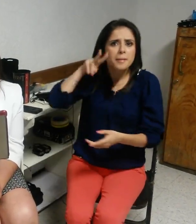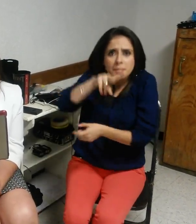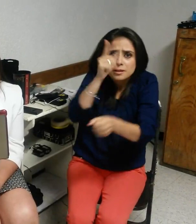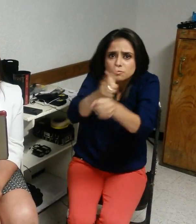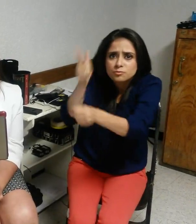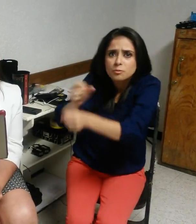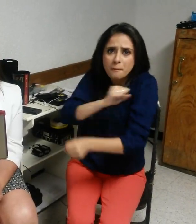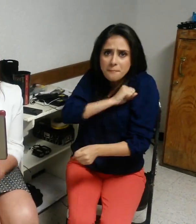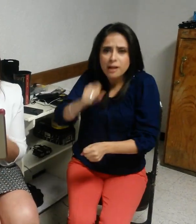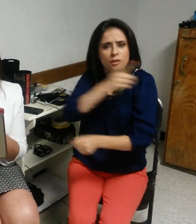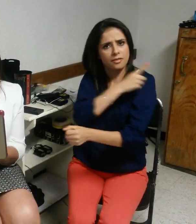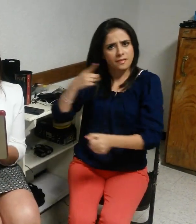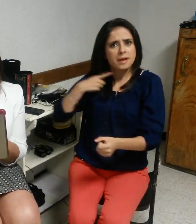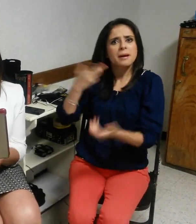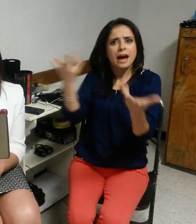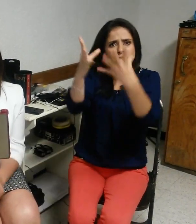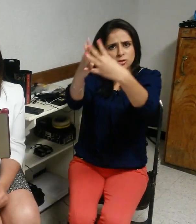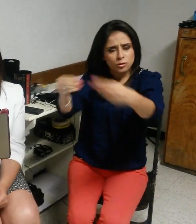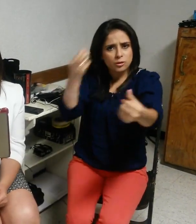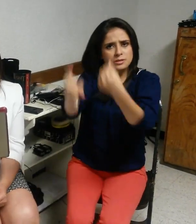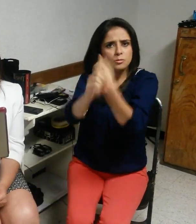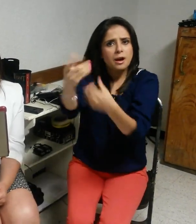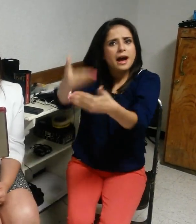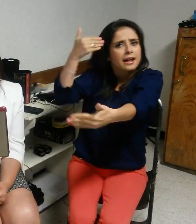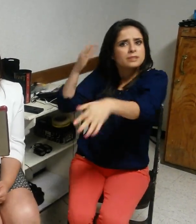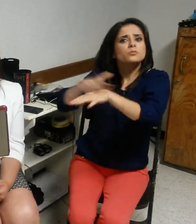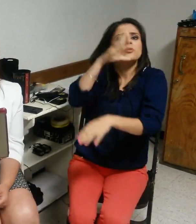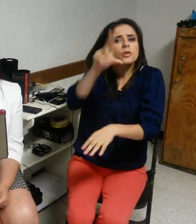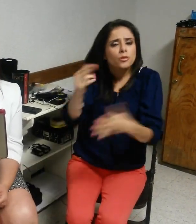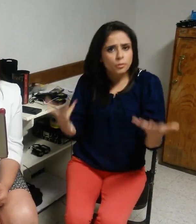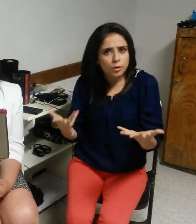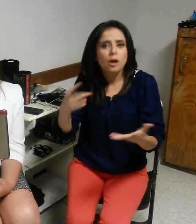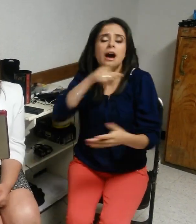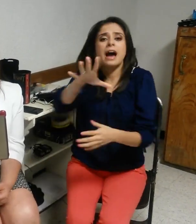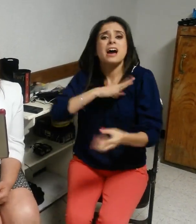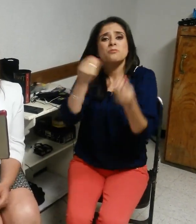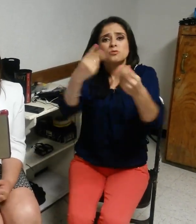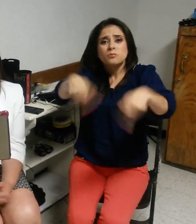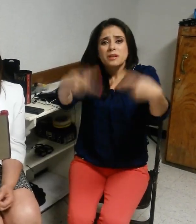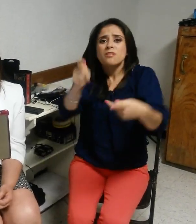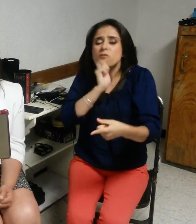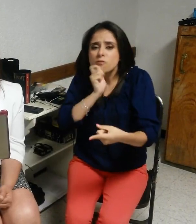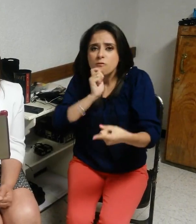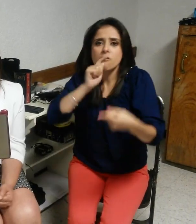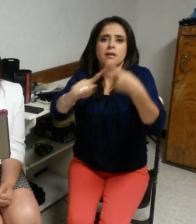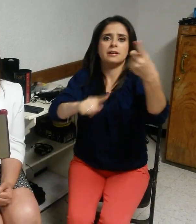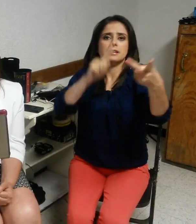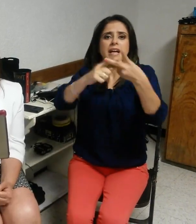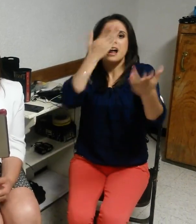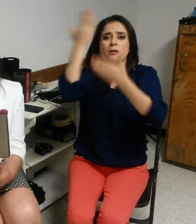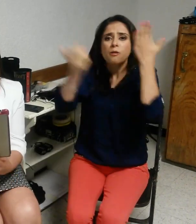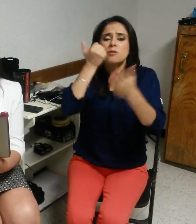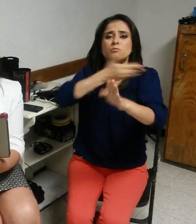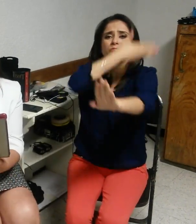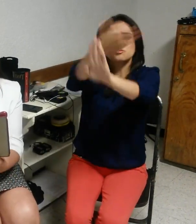alcalde de Iguala, cuyos policías colaboraron con narcotraficantes en los tiroteos contra los estudiantes.